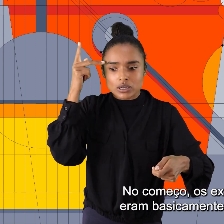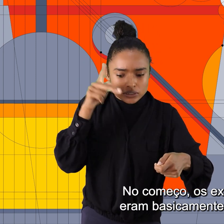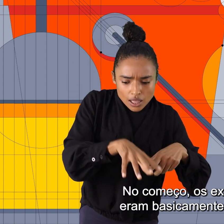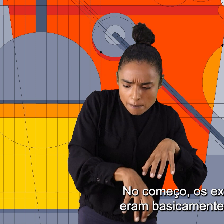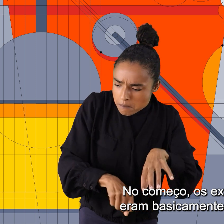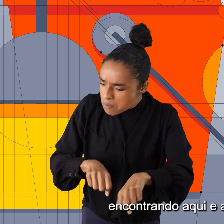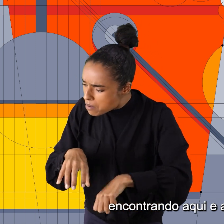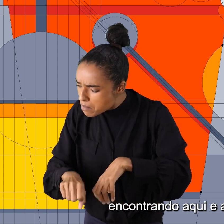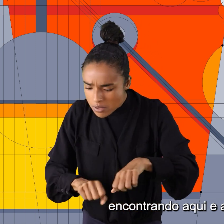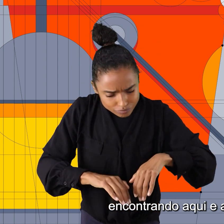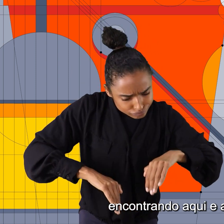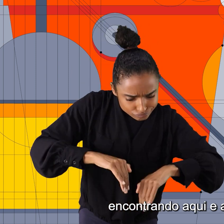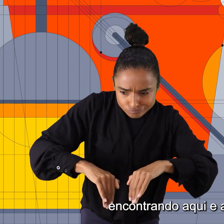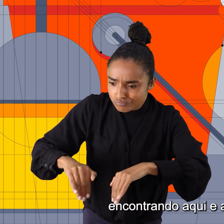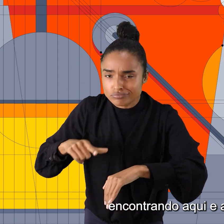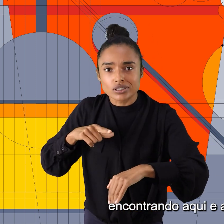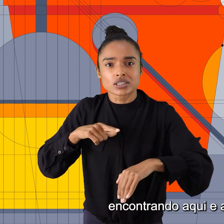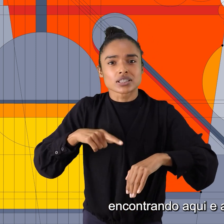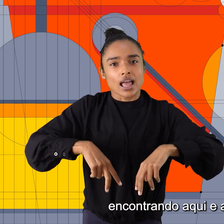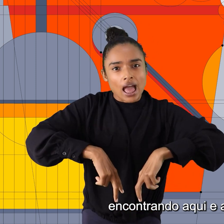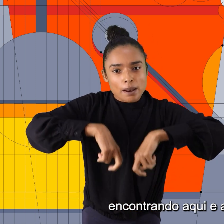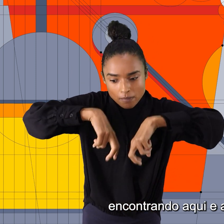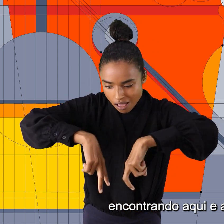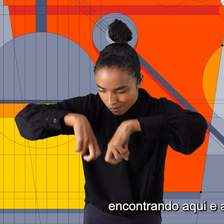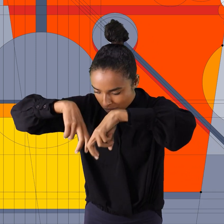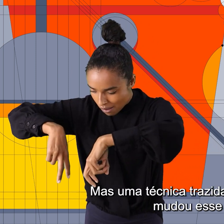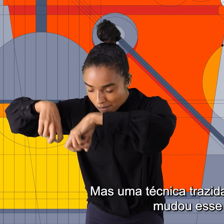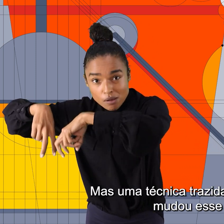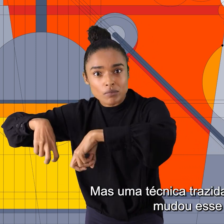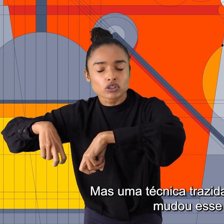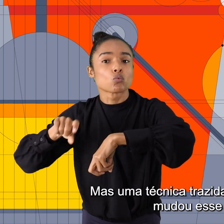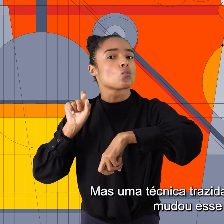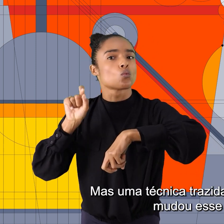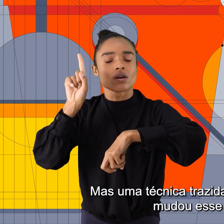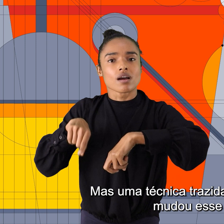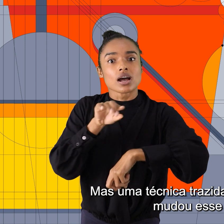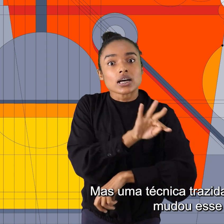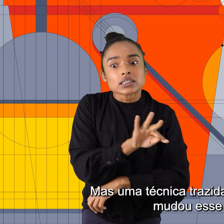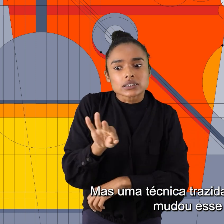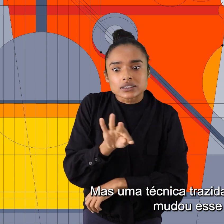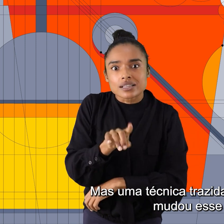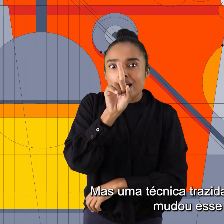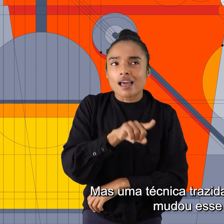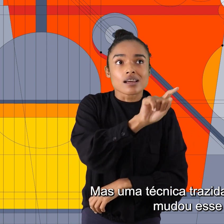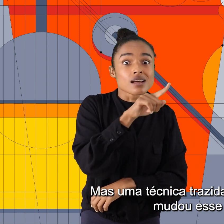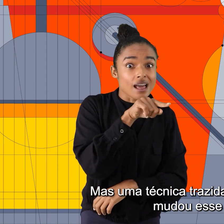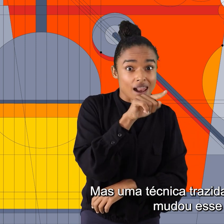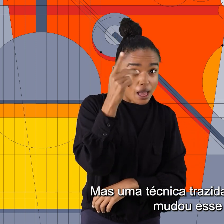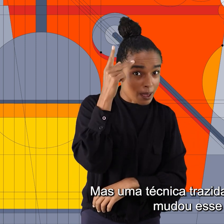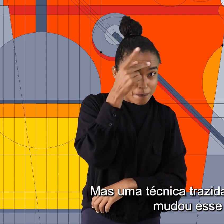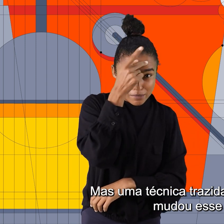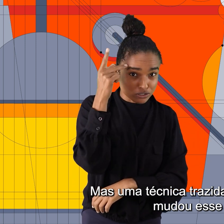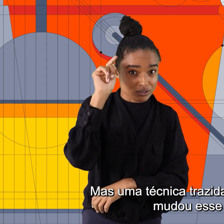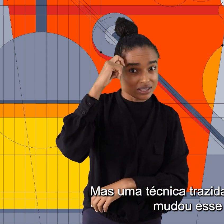basicamente catadores, encontrando aqui e ali as pepitas. Mas uma técnica trazida pelos africanos mudou